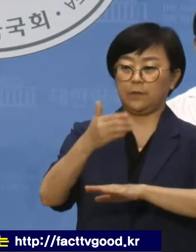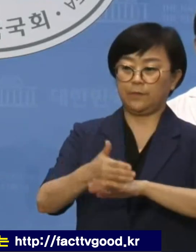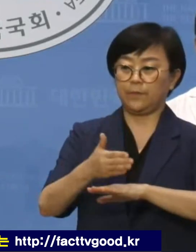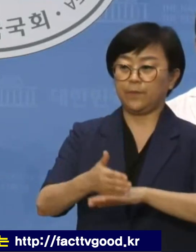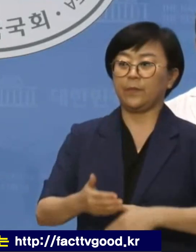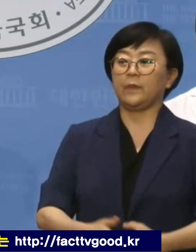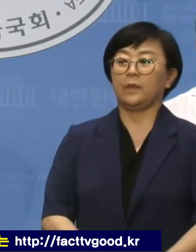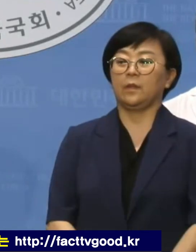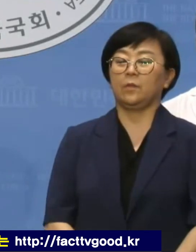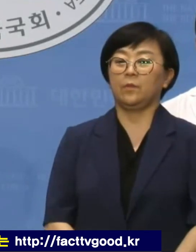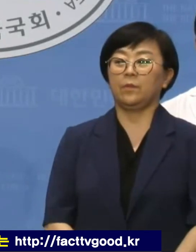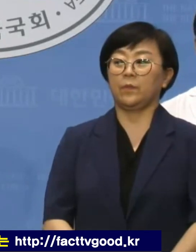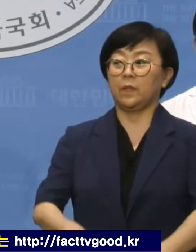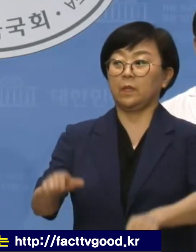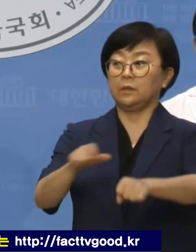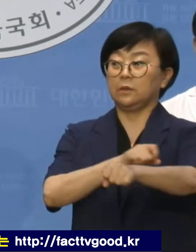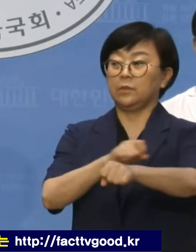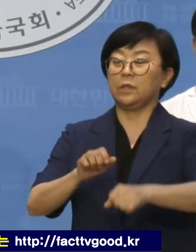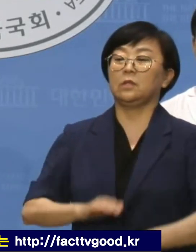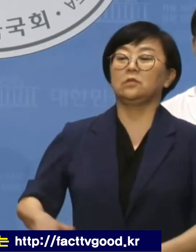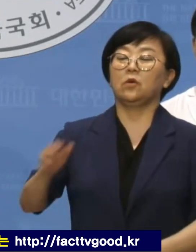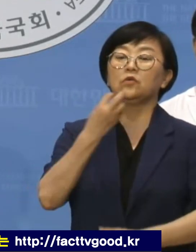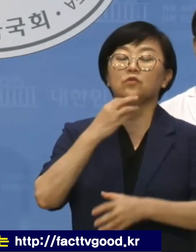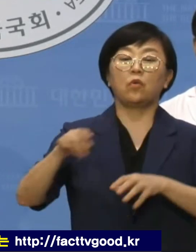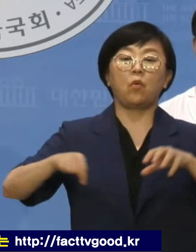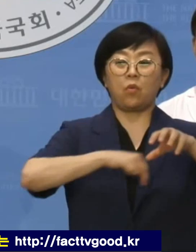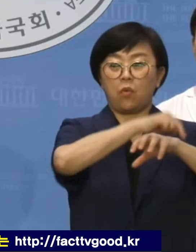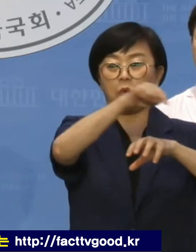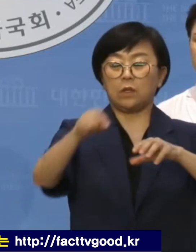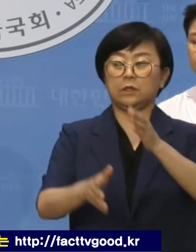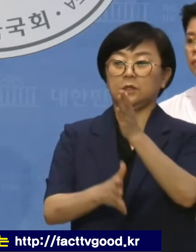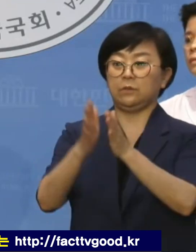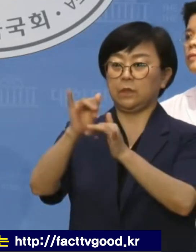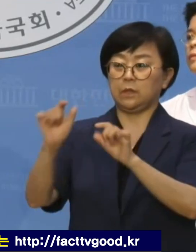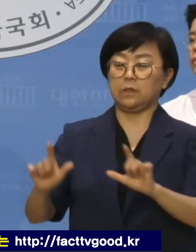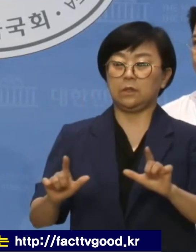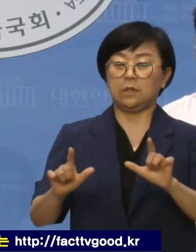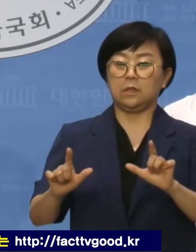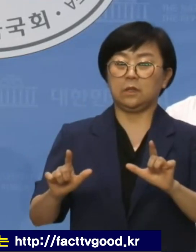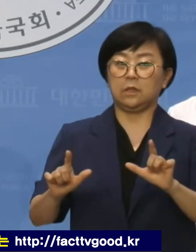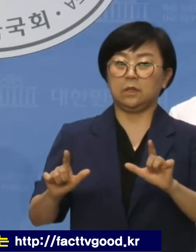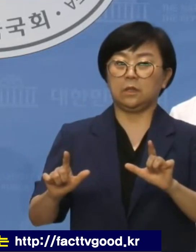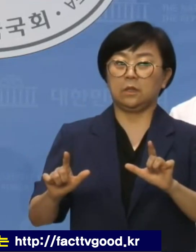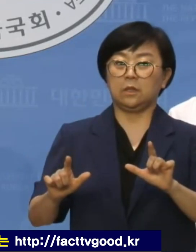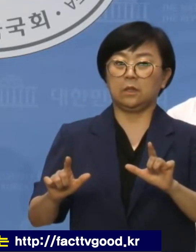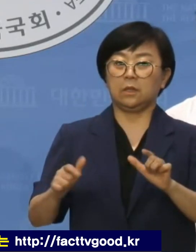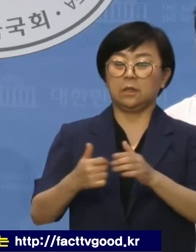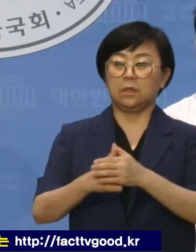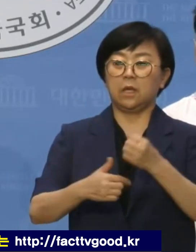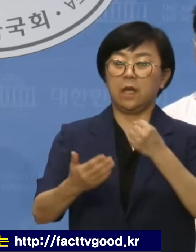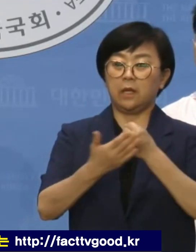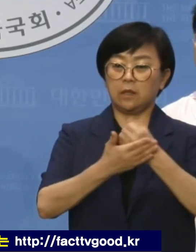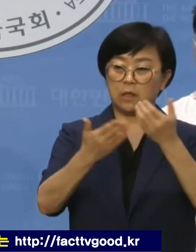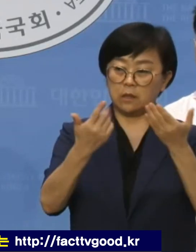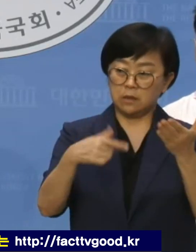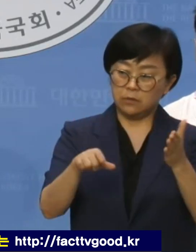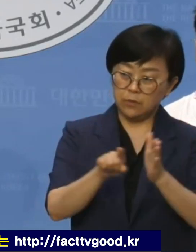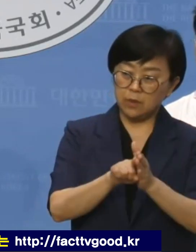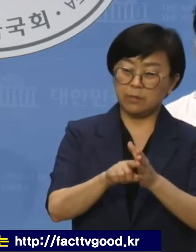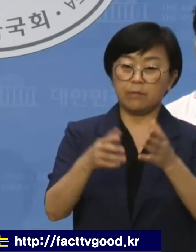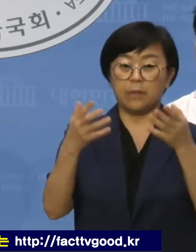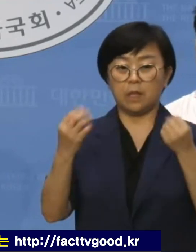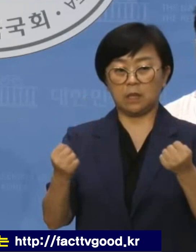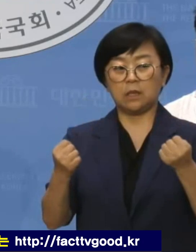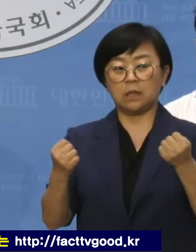감사합니다. 아, 특별히 저희 수도권 시민들의 상수원 혜택을 위해서 그동안